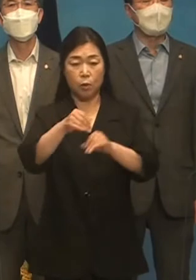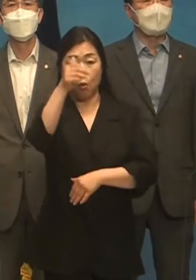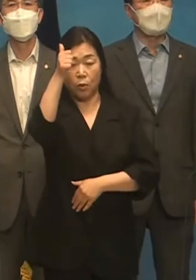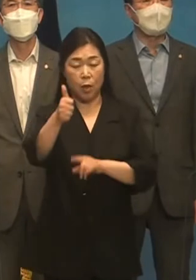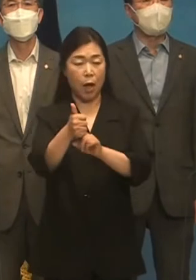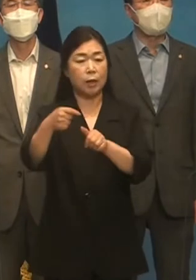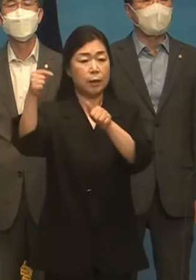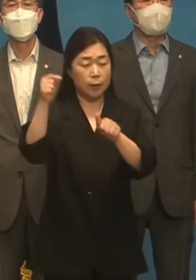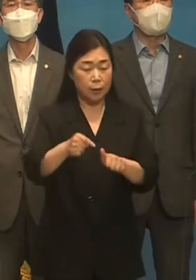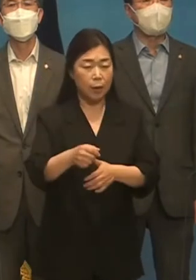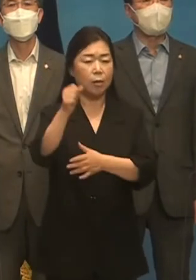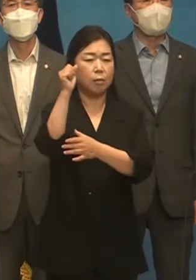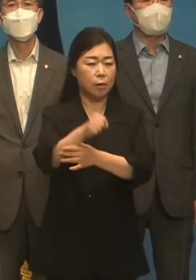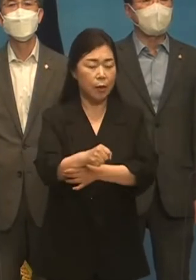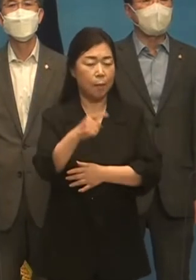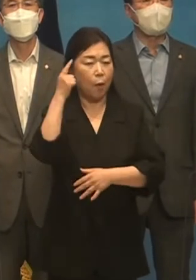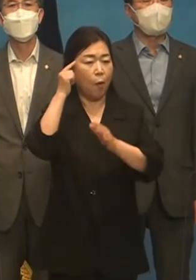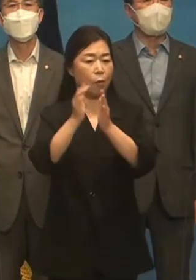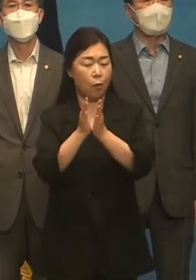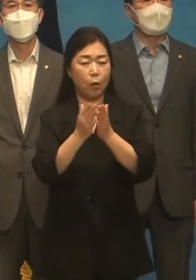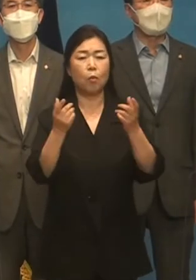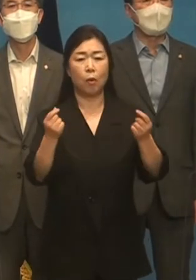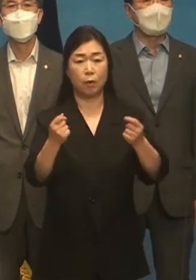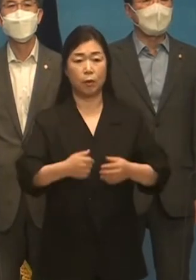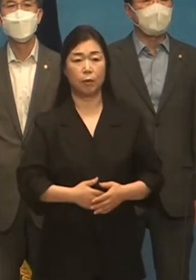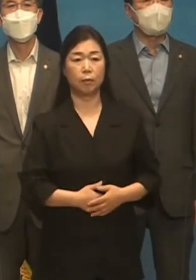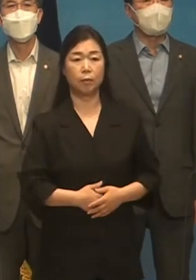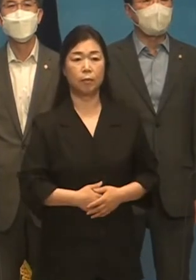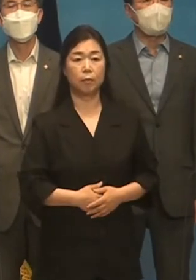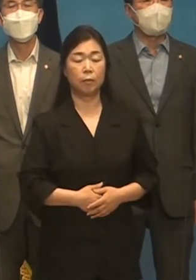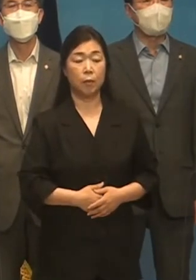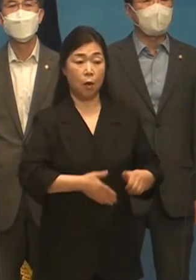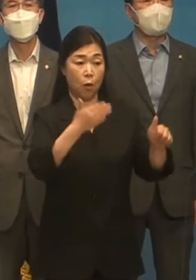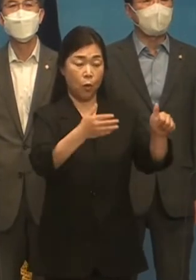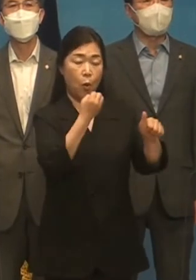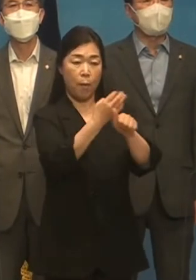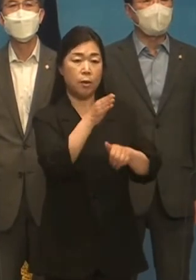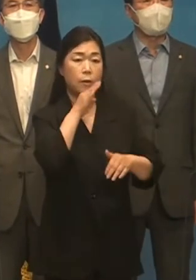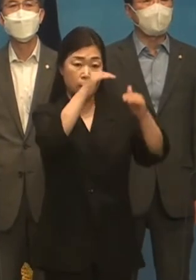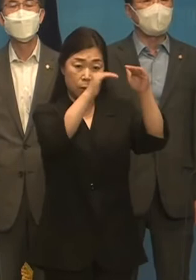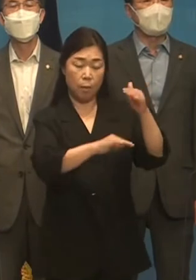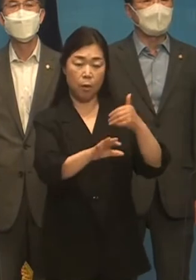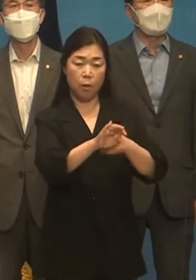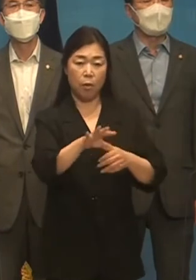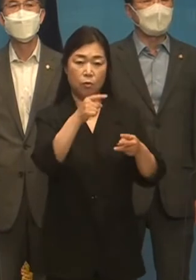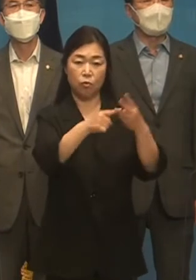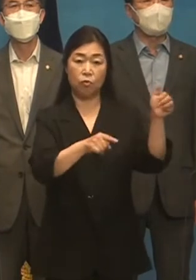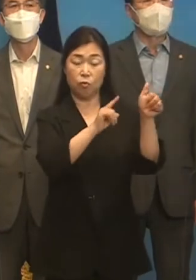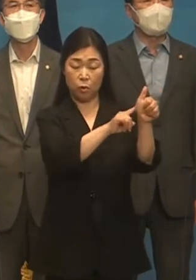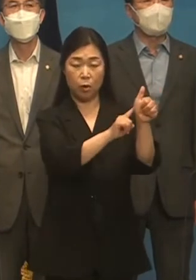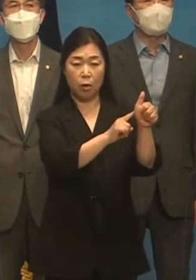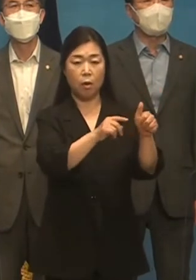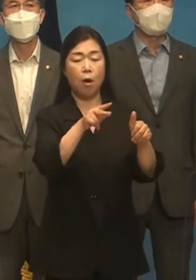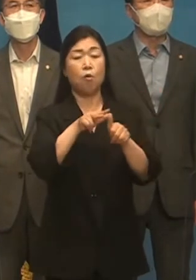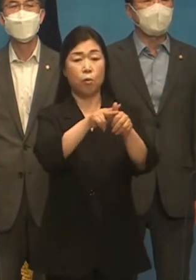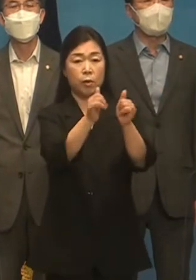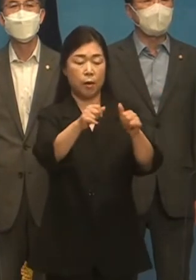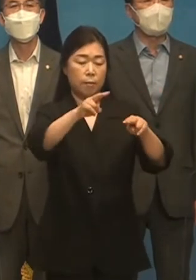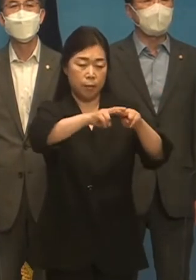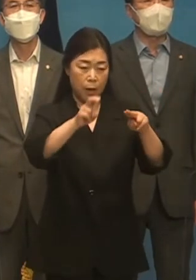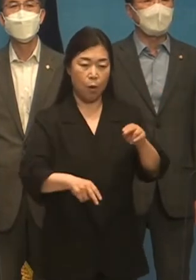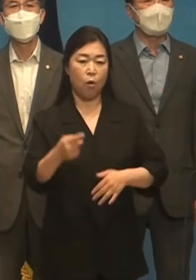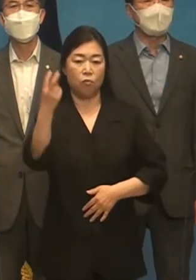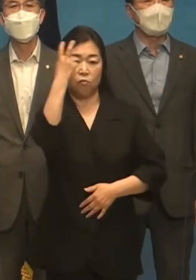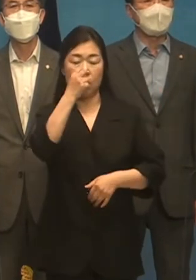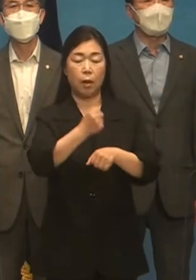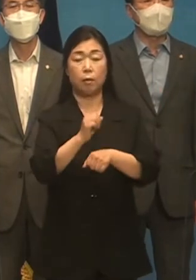승인, 암묵적 동의 없이는 불가능합니다. 청구 고발이 사실이라면 윤석열 후보는 후보직을 사퇴하고